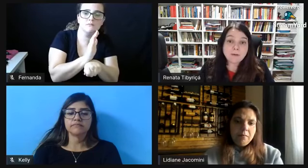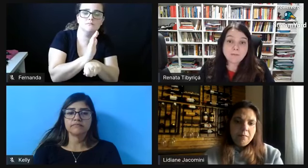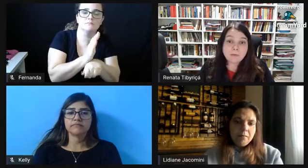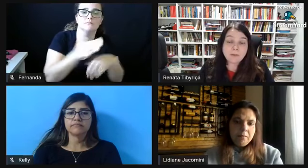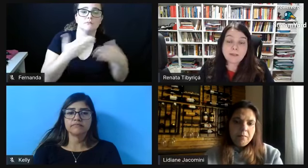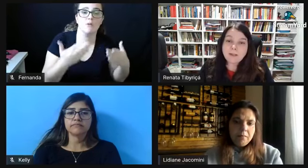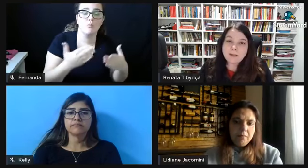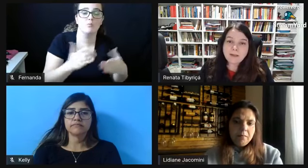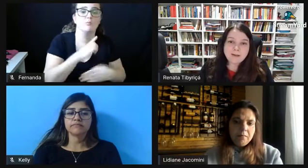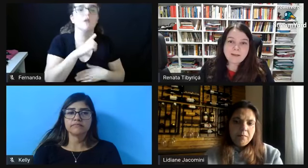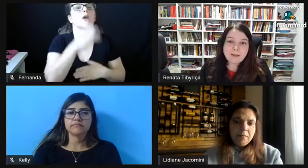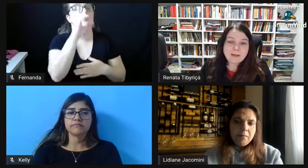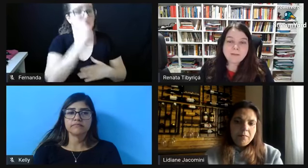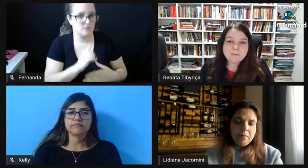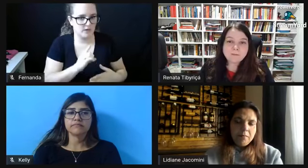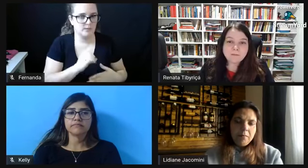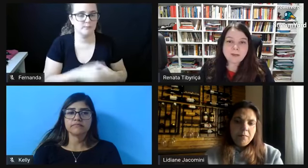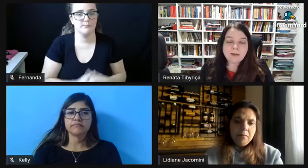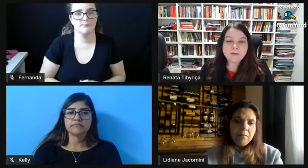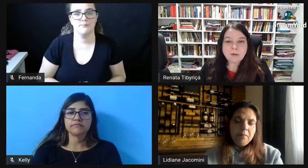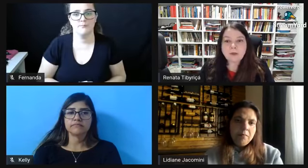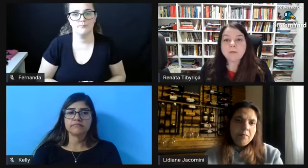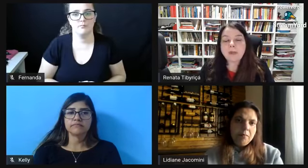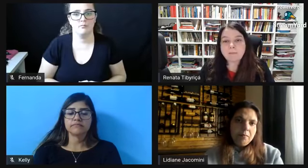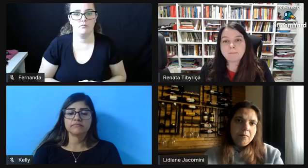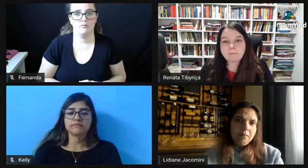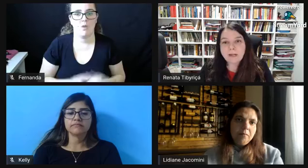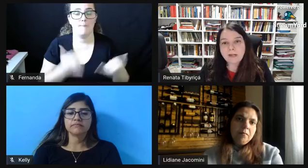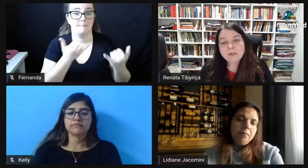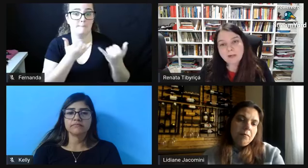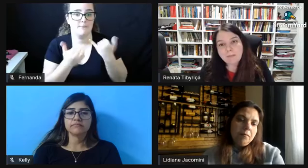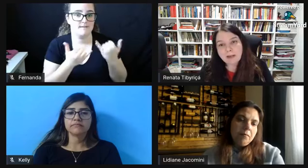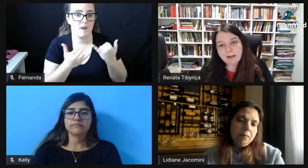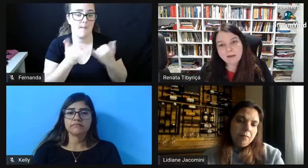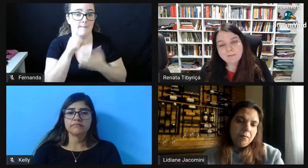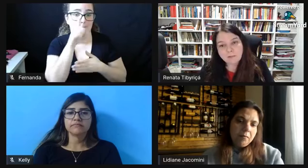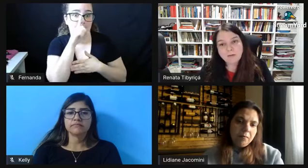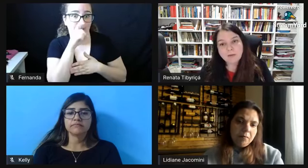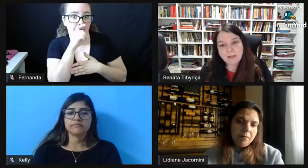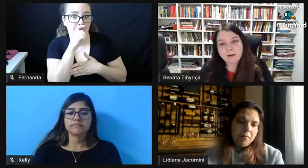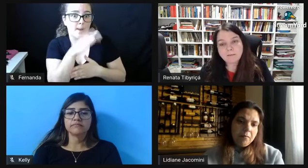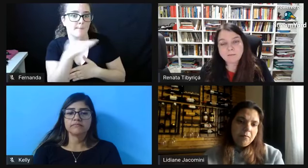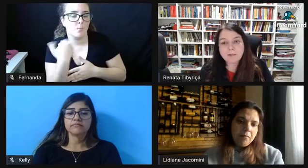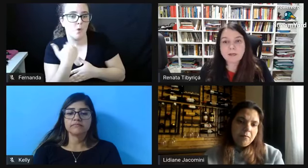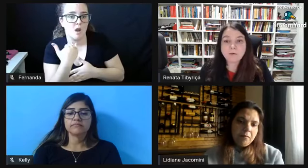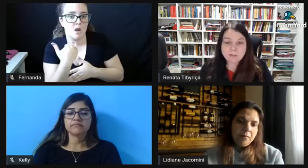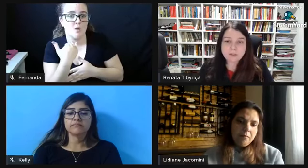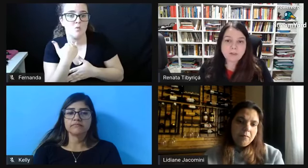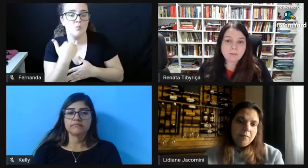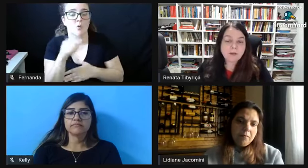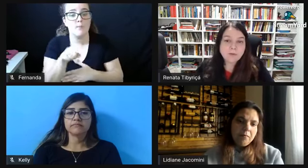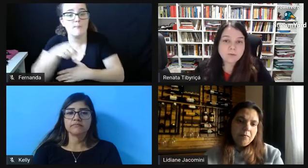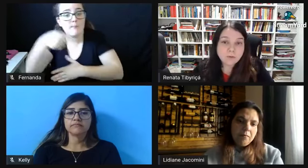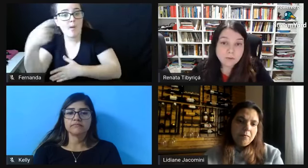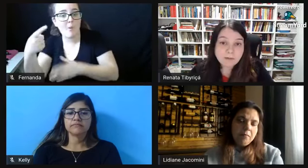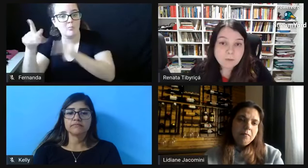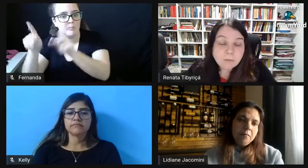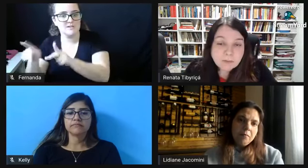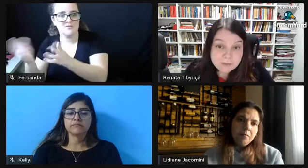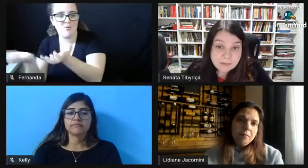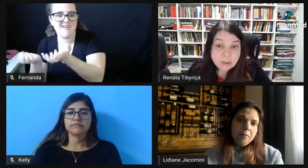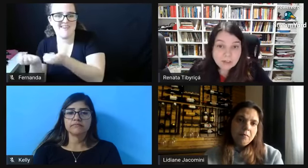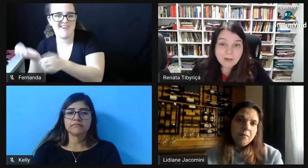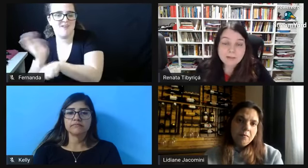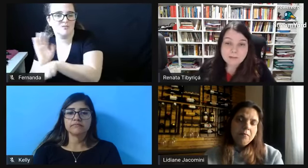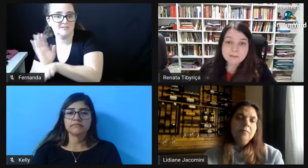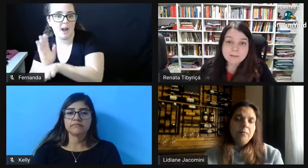faleceram, e aí só que ela não quer parar de trabalhar para cuidar, mas ela gostaria de ter uma redução de jornada para